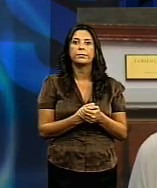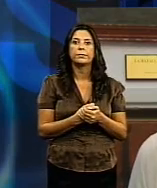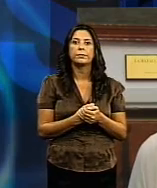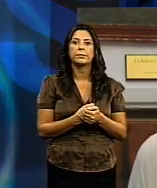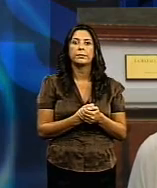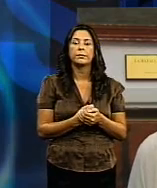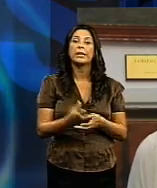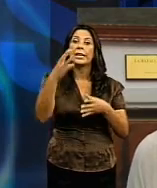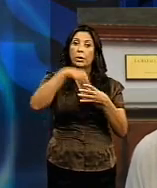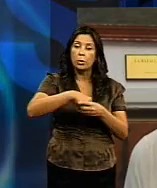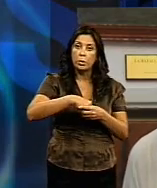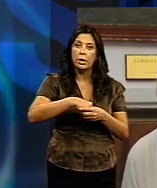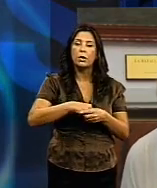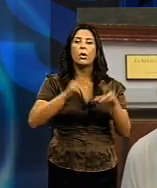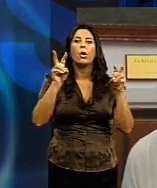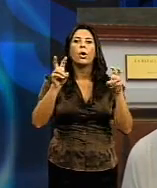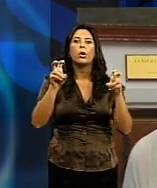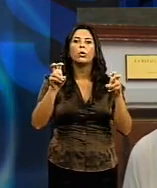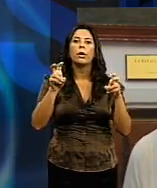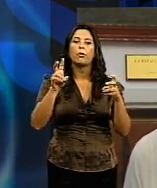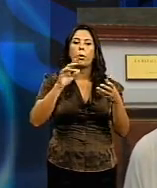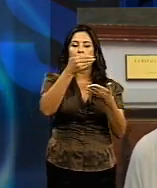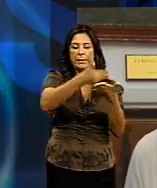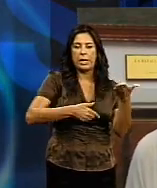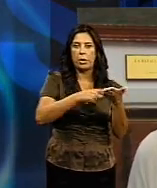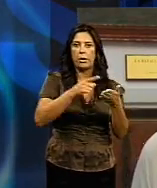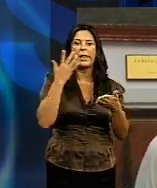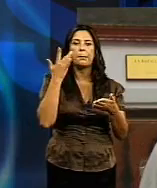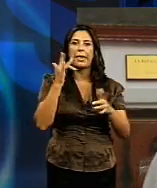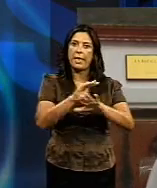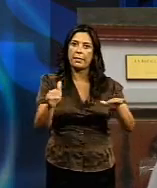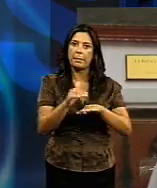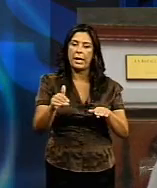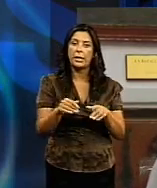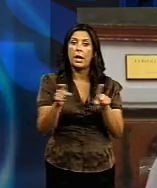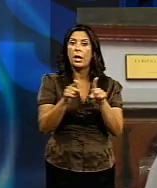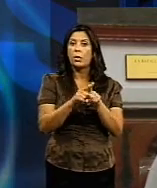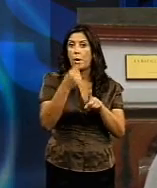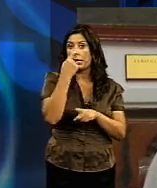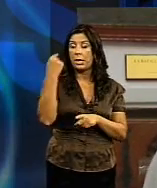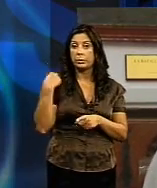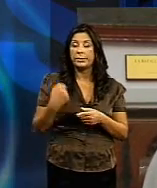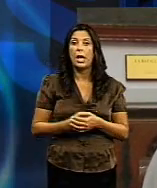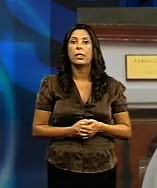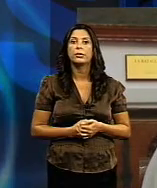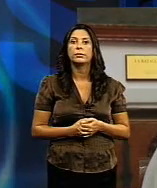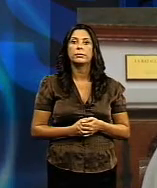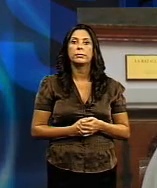están incluidos en el nuevo pliego de limpieza de playas y por tanto, como en el año anterior,